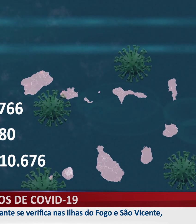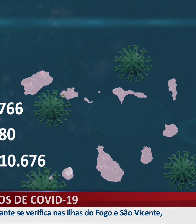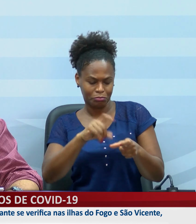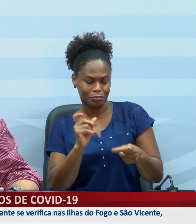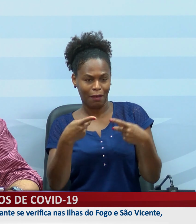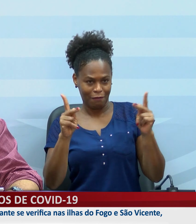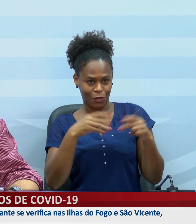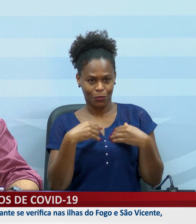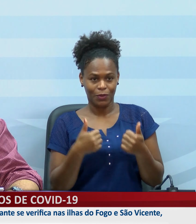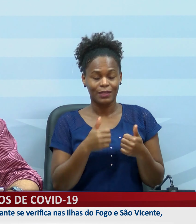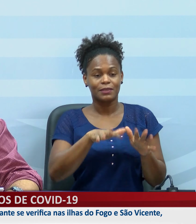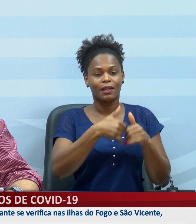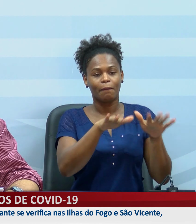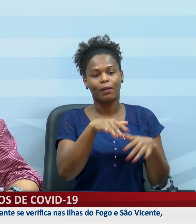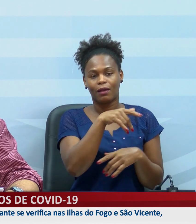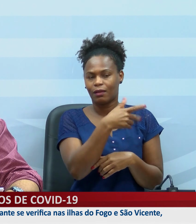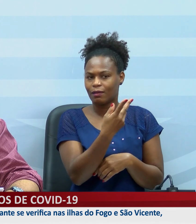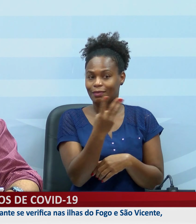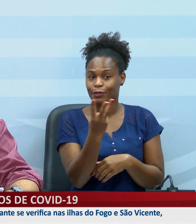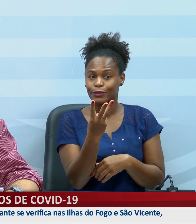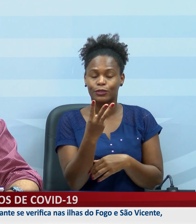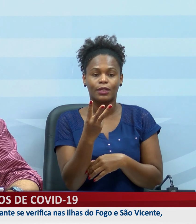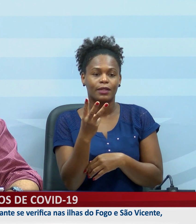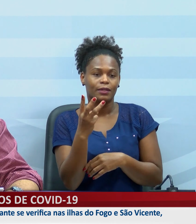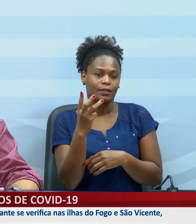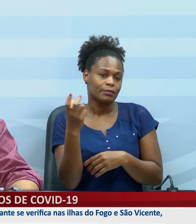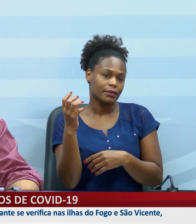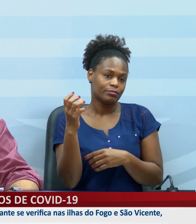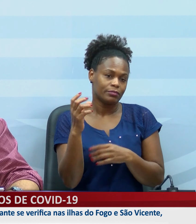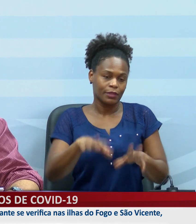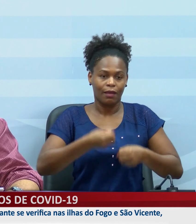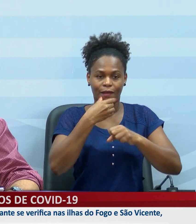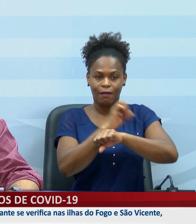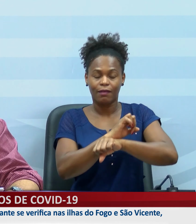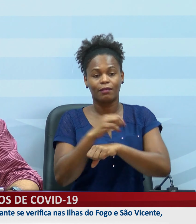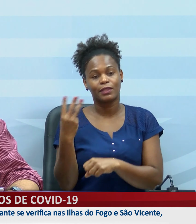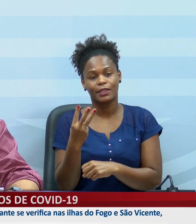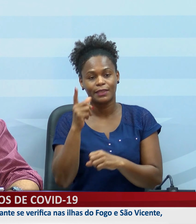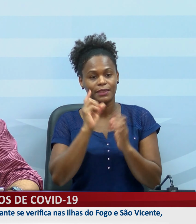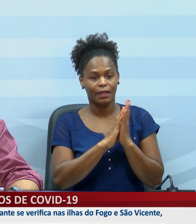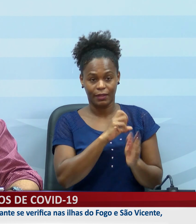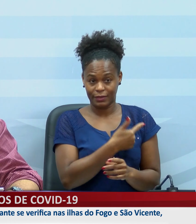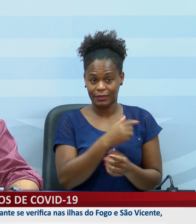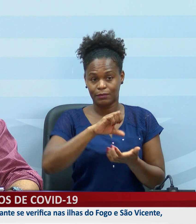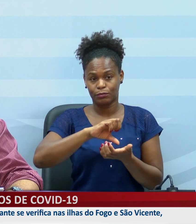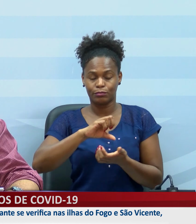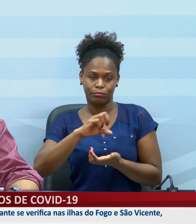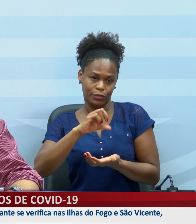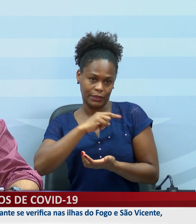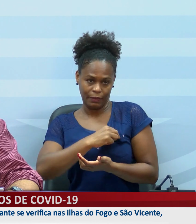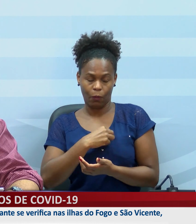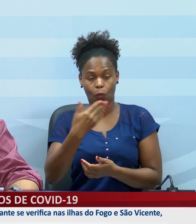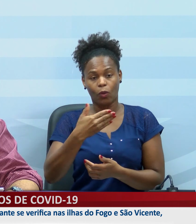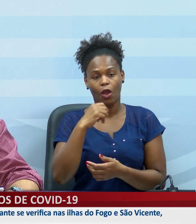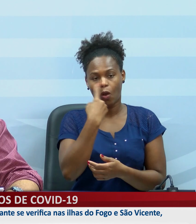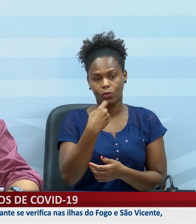10.676. Na Praia foram 3, Ribeira Grande de Santiago 3, Santa Catarina de Santiago 1, São